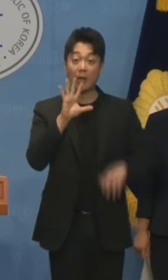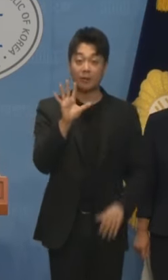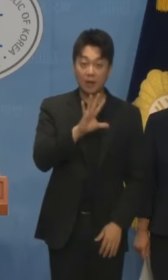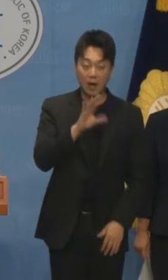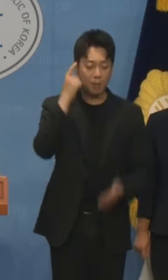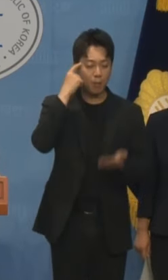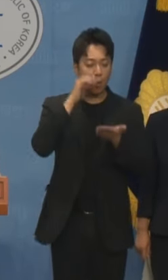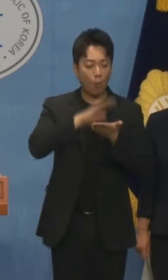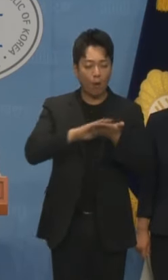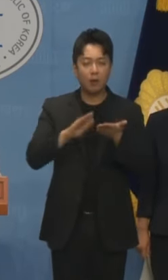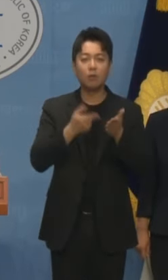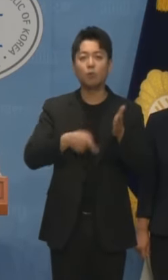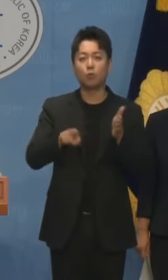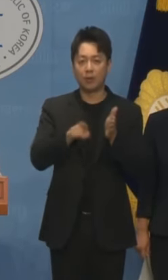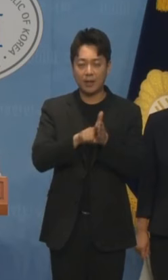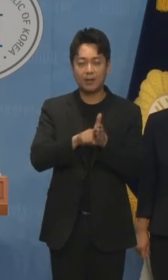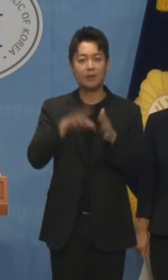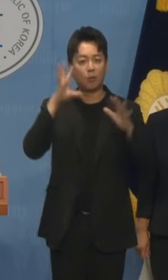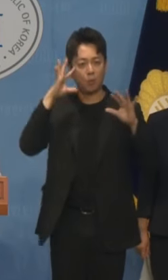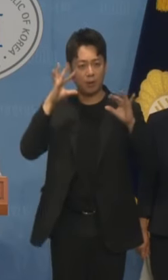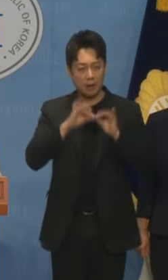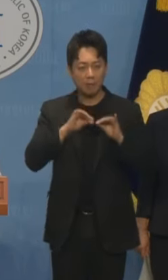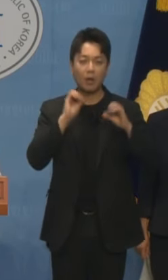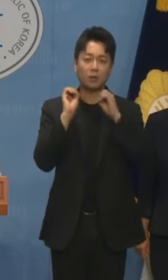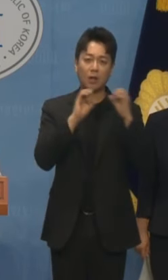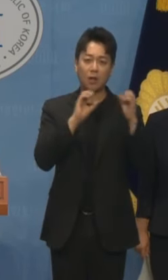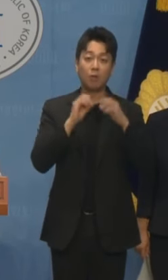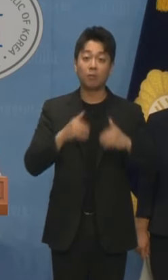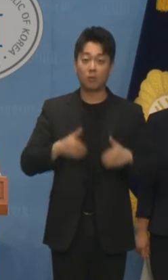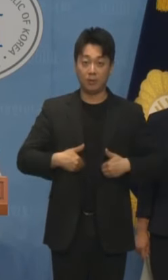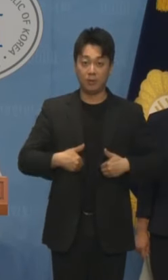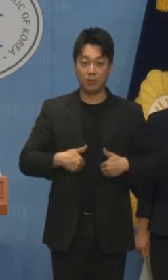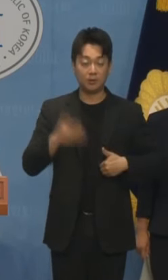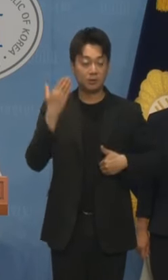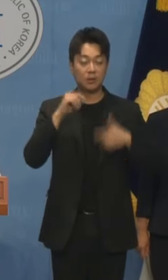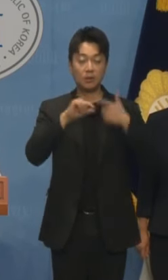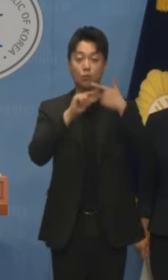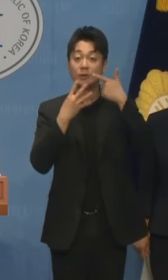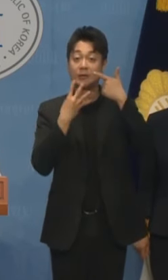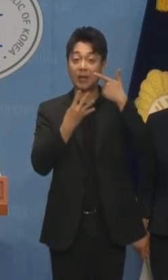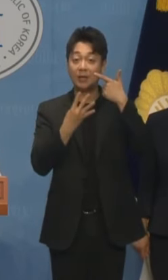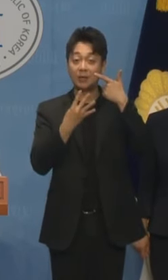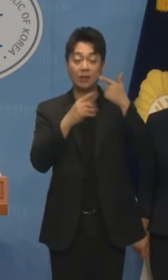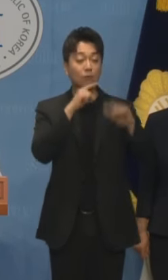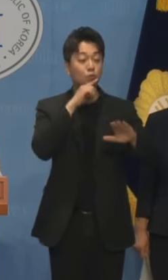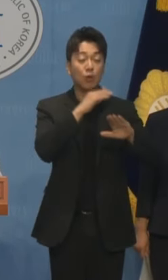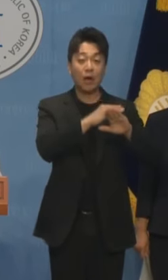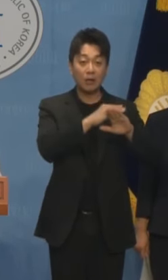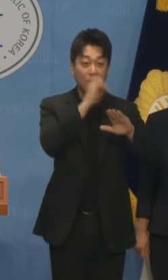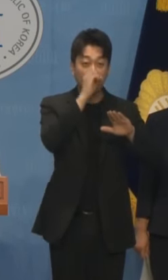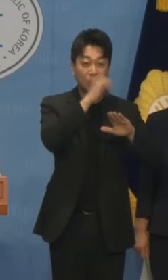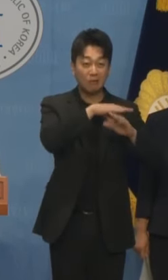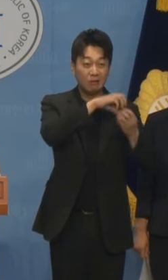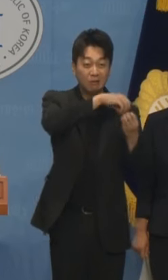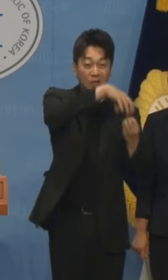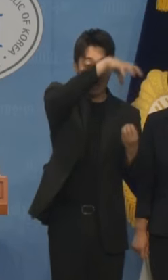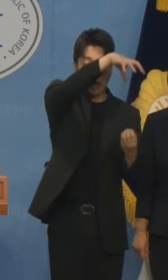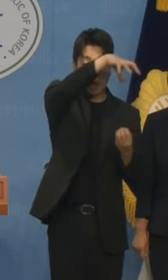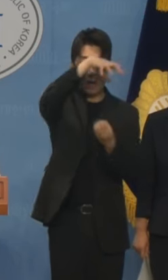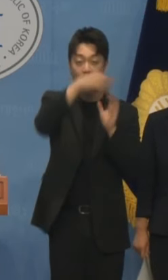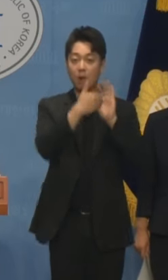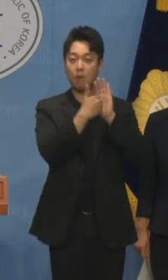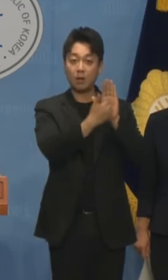목소리입니다 윤성열 대통령은 지난 4일 오물 풍선을 맡겠다며 남북간의 안전